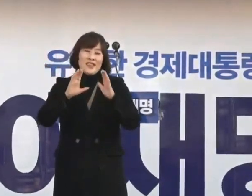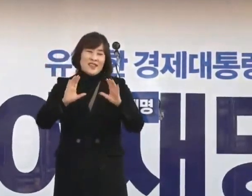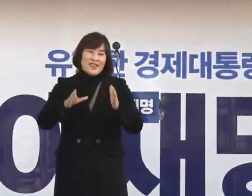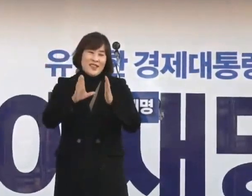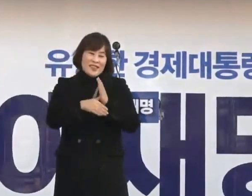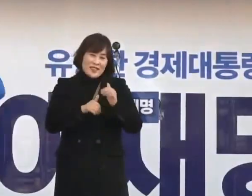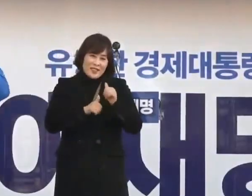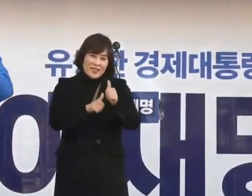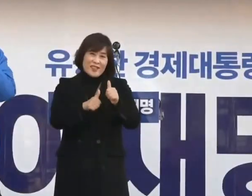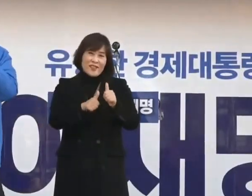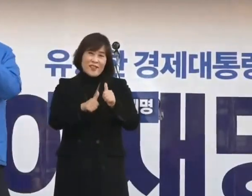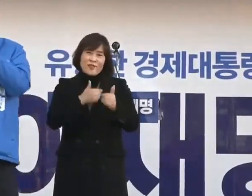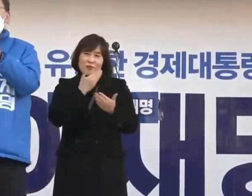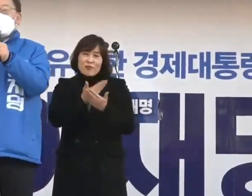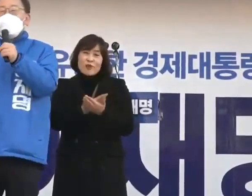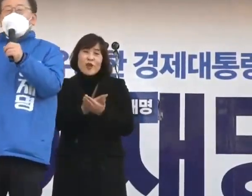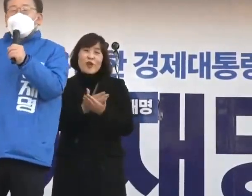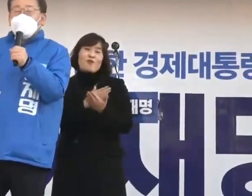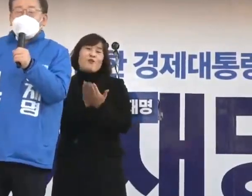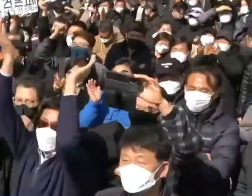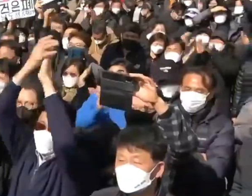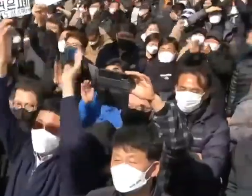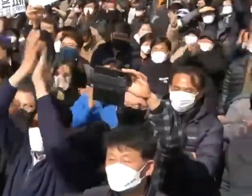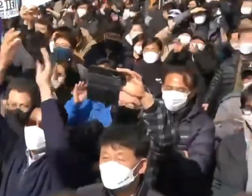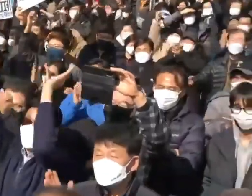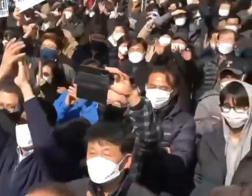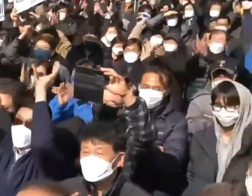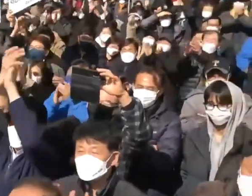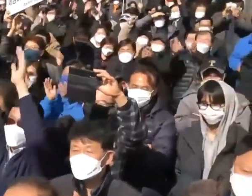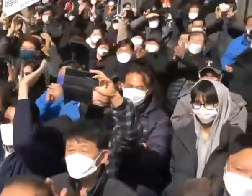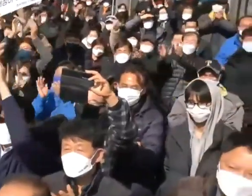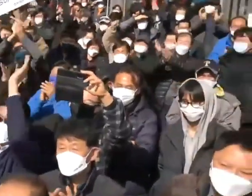된 이 세상에 성공할 수 있습니다, 여러분.